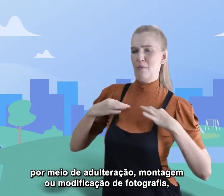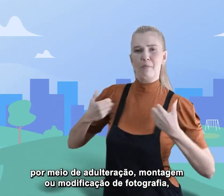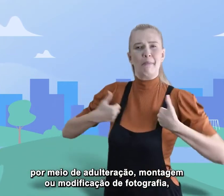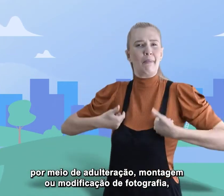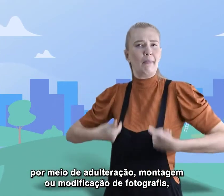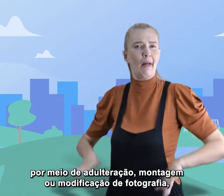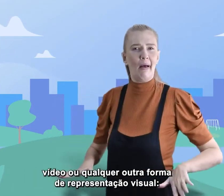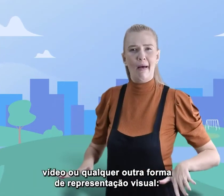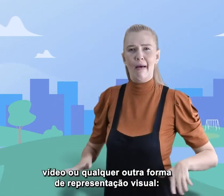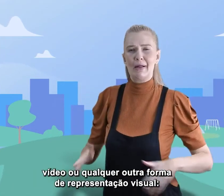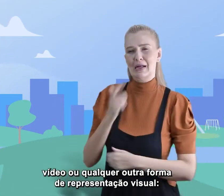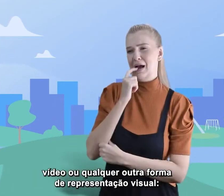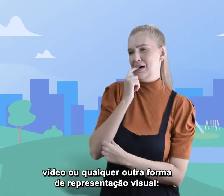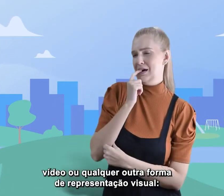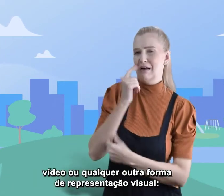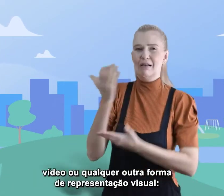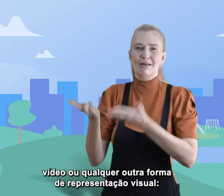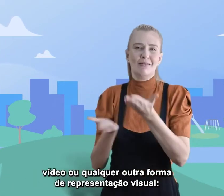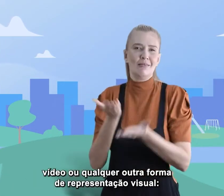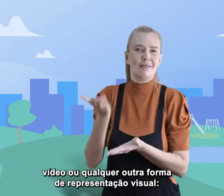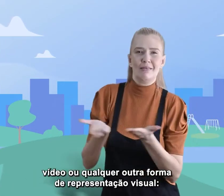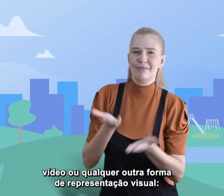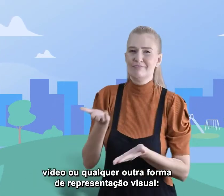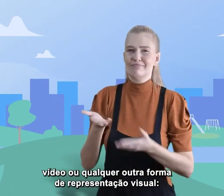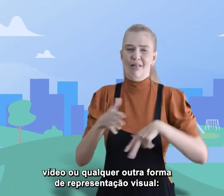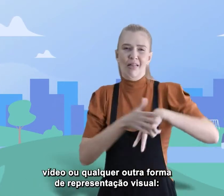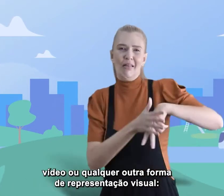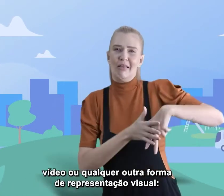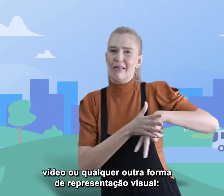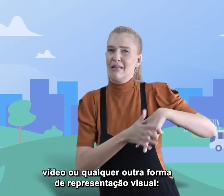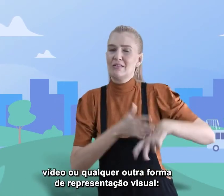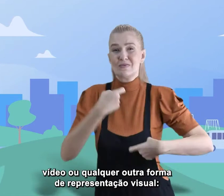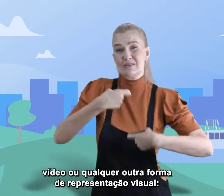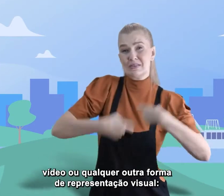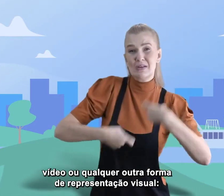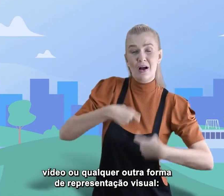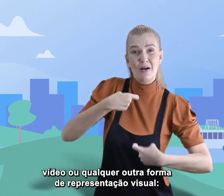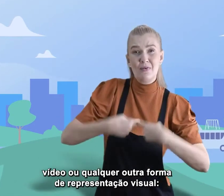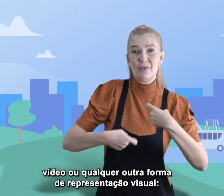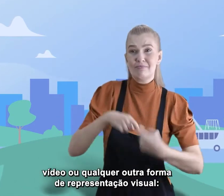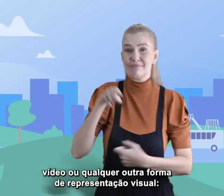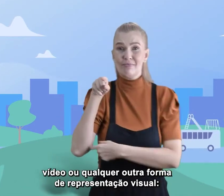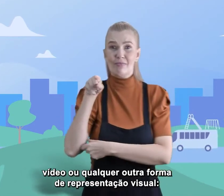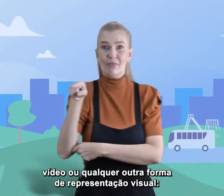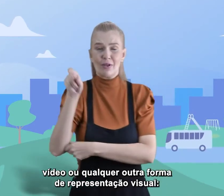fotografia, vídeo ou qualquer outra forma de representação visual.